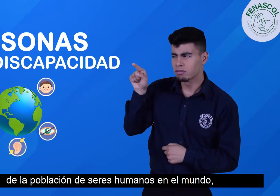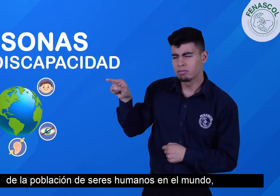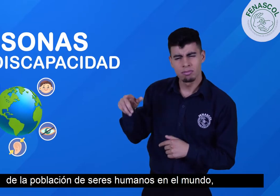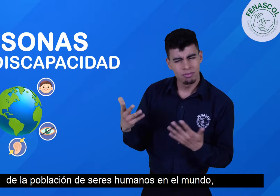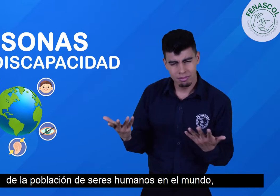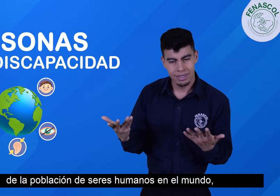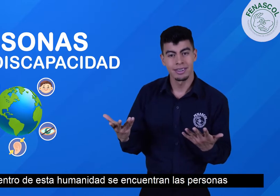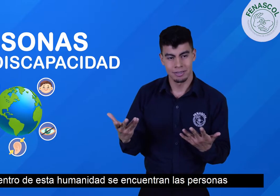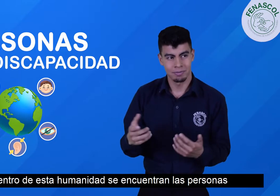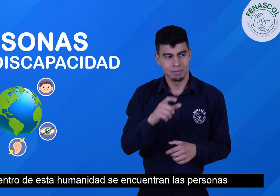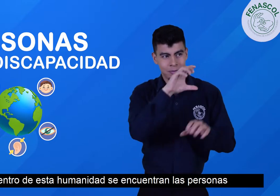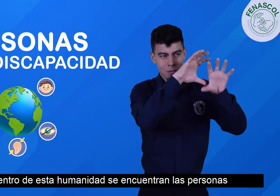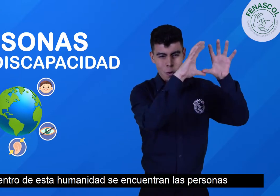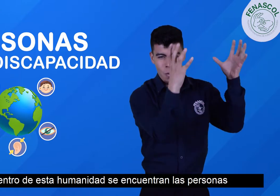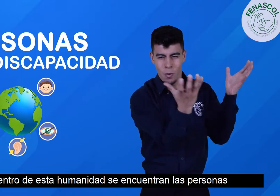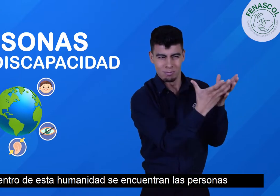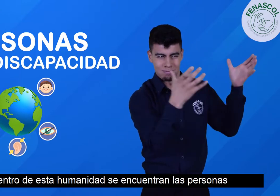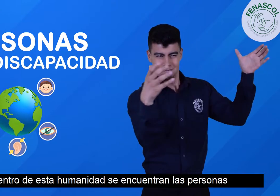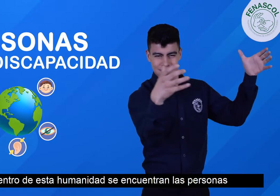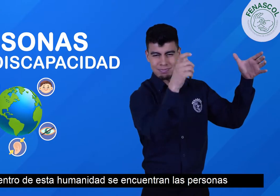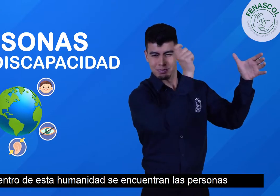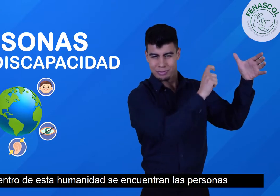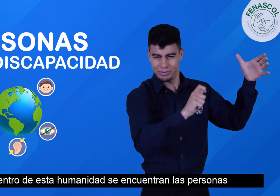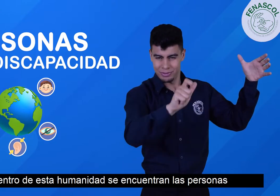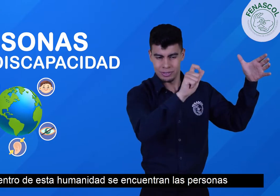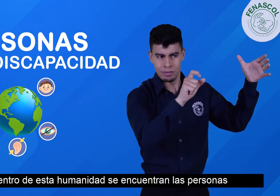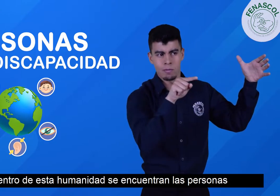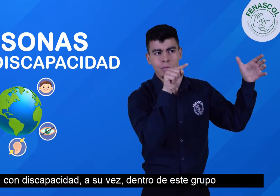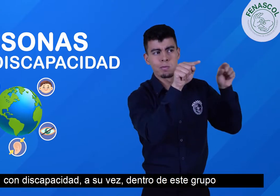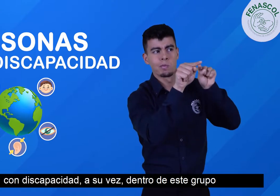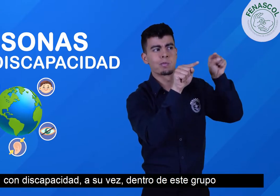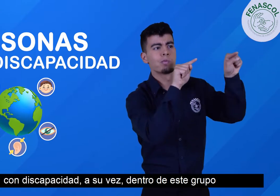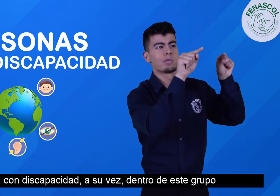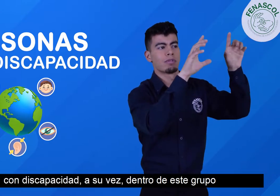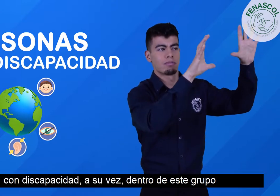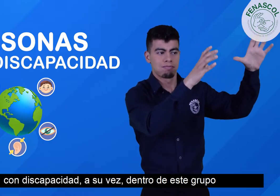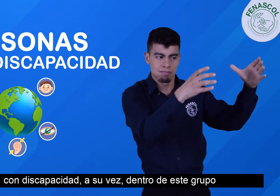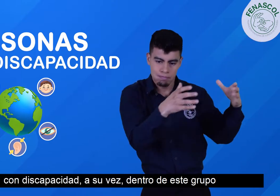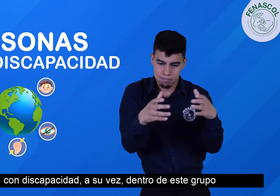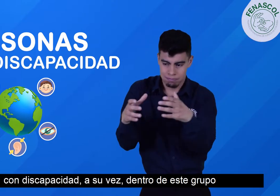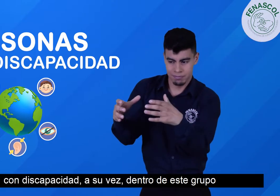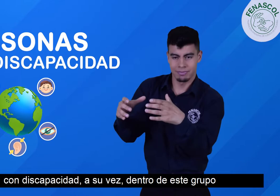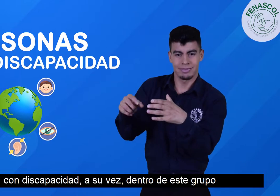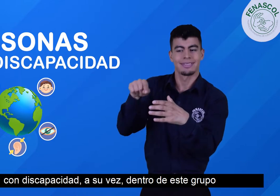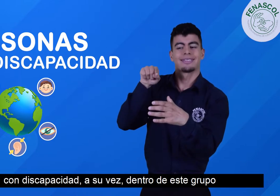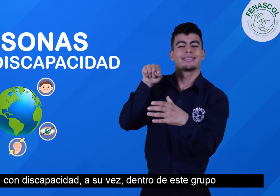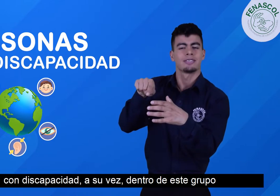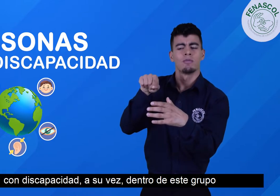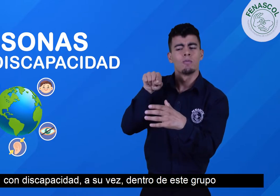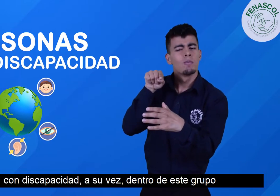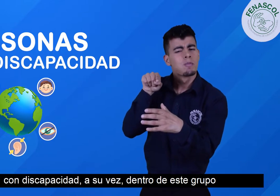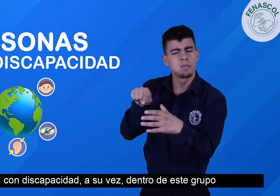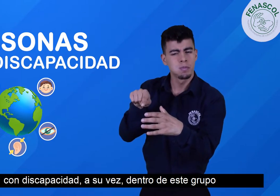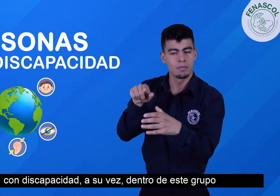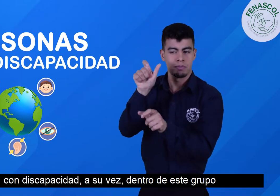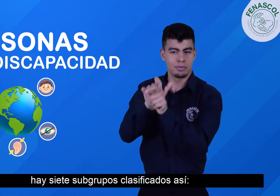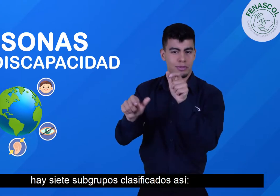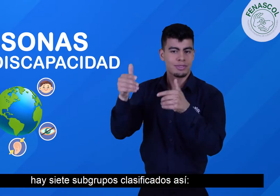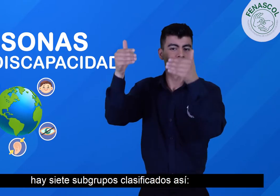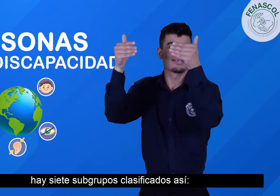mundo dentro de esta humanidad se encuentran las personas con discapacidad a su vez dentro de este grupo hay